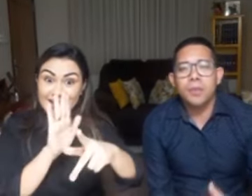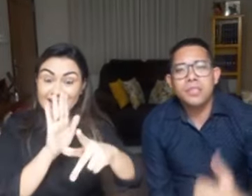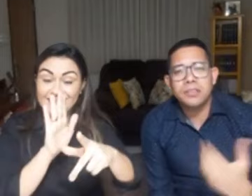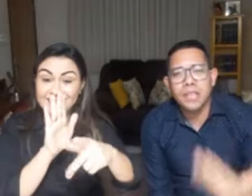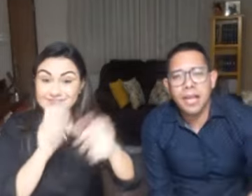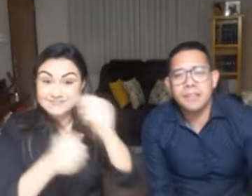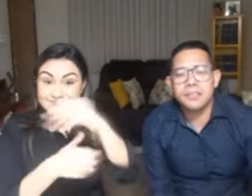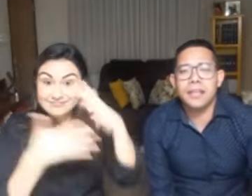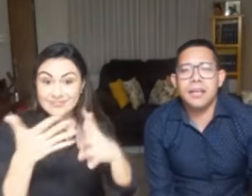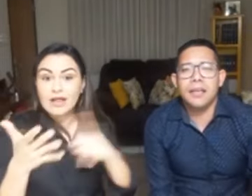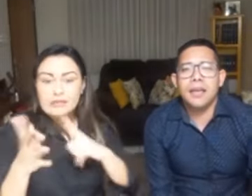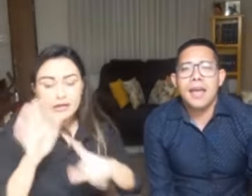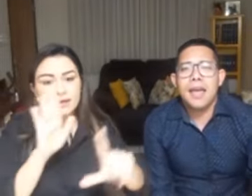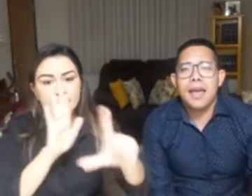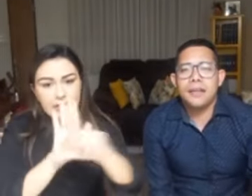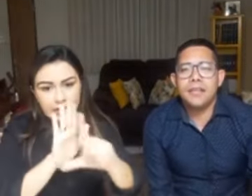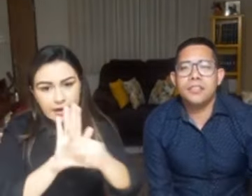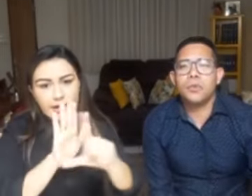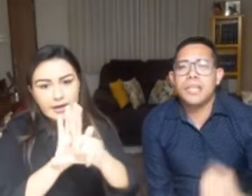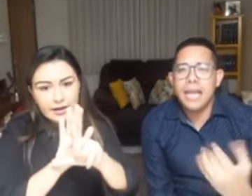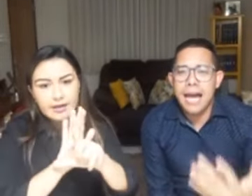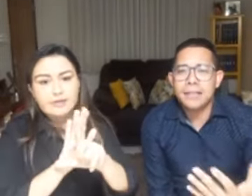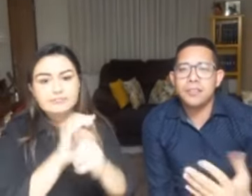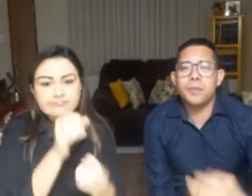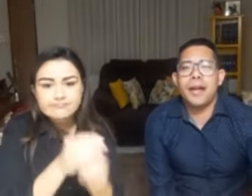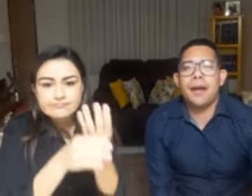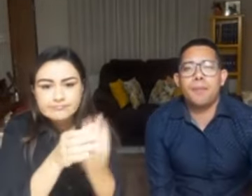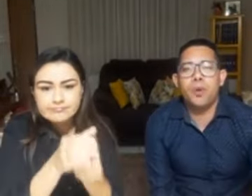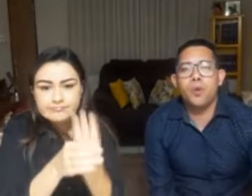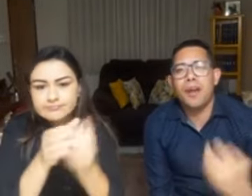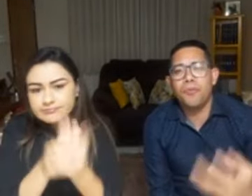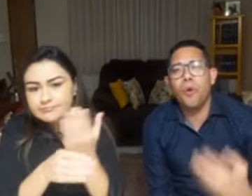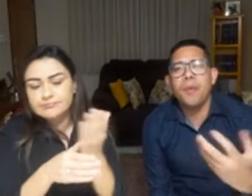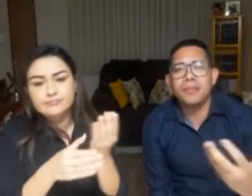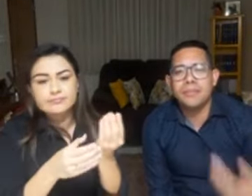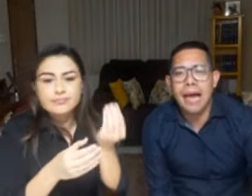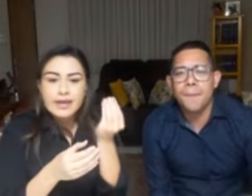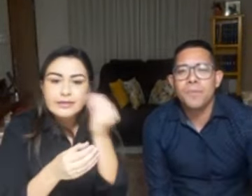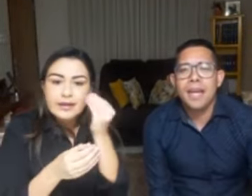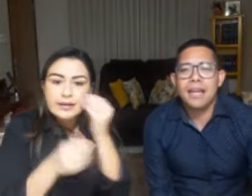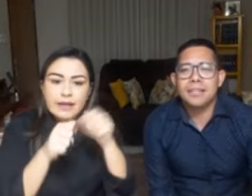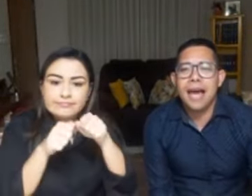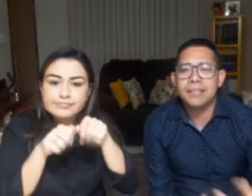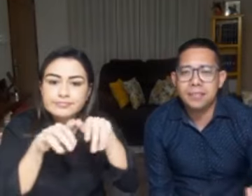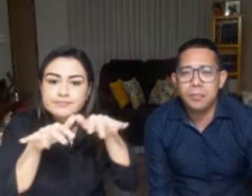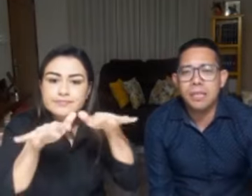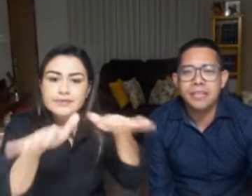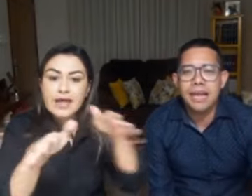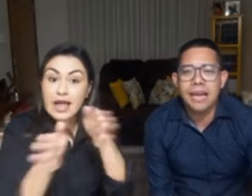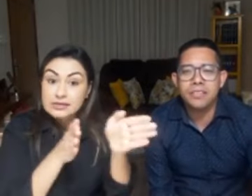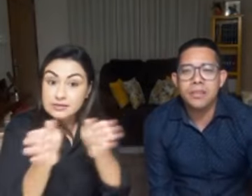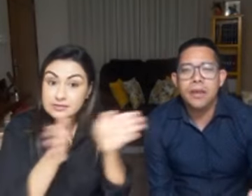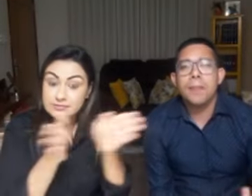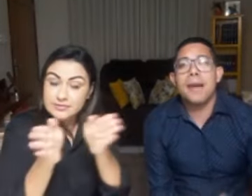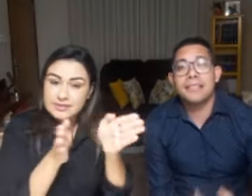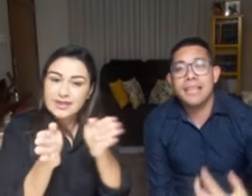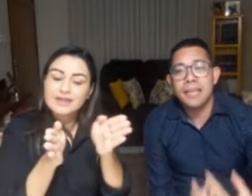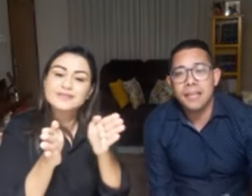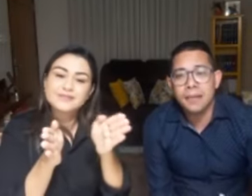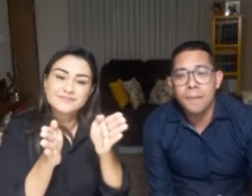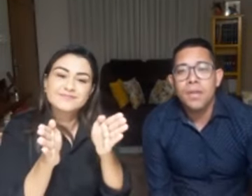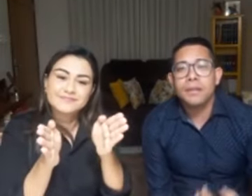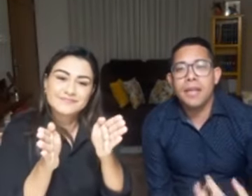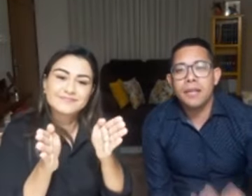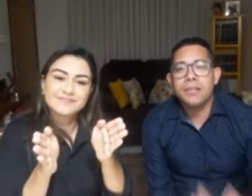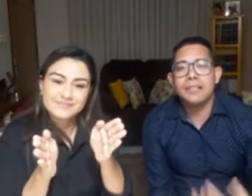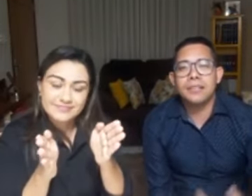Tem muitas leis que têm sido criadas para procurar fomentar essa acessibilidade, mas